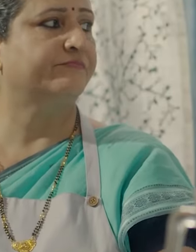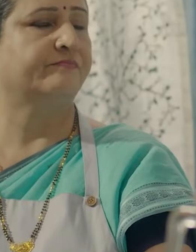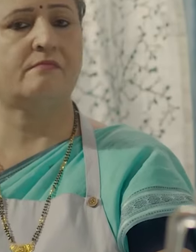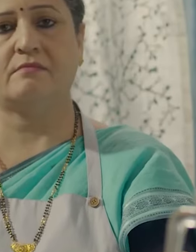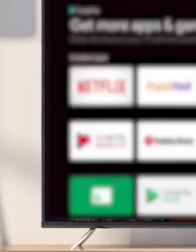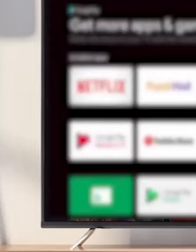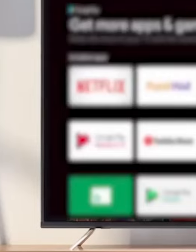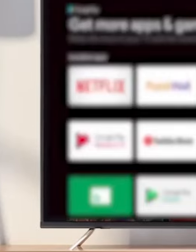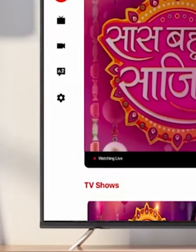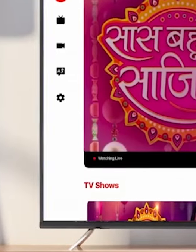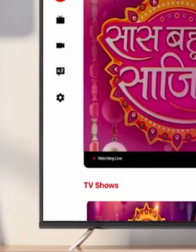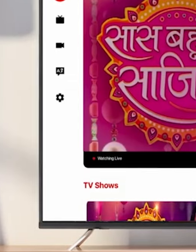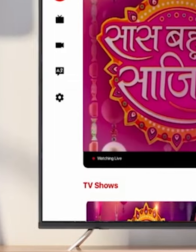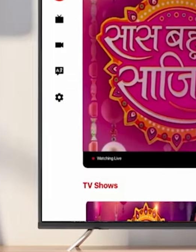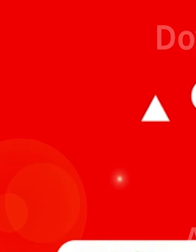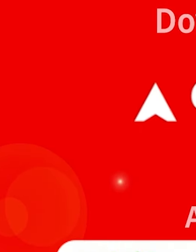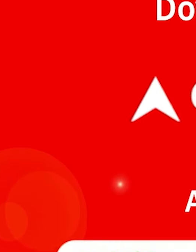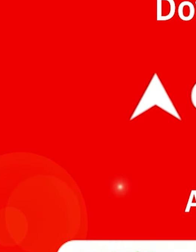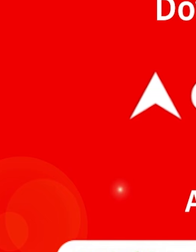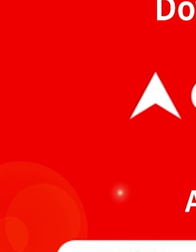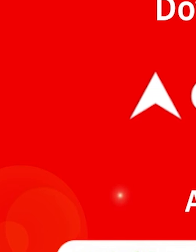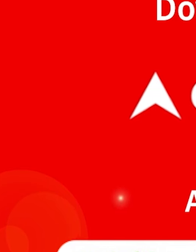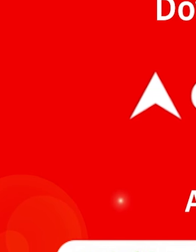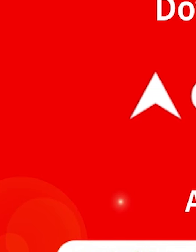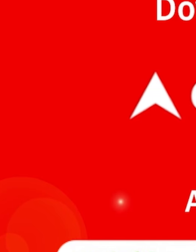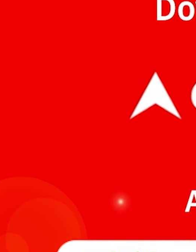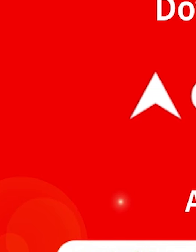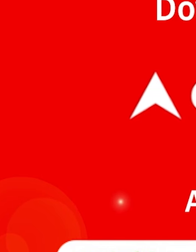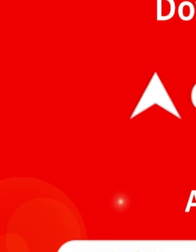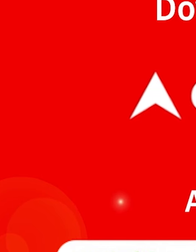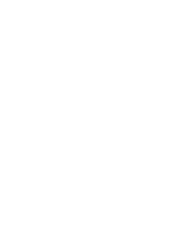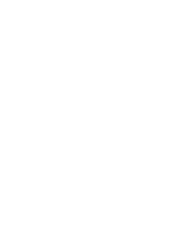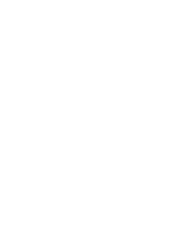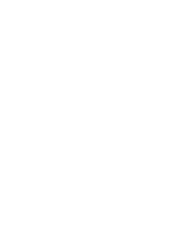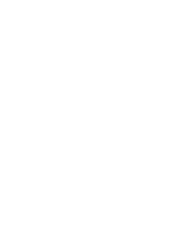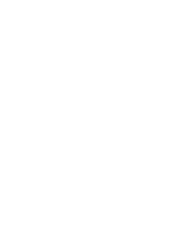शो अपने टाइम पर और डाउनलोड कीजिए एबीपी लाइव ऐप अपने स्मार्ट टीवी पर।